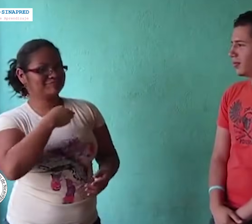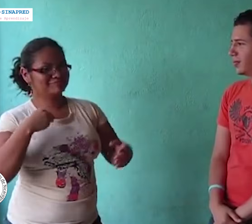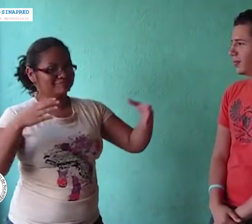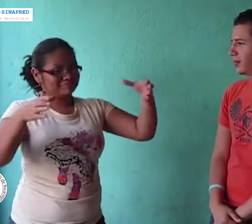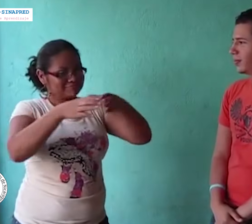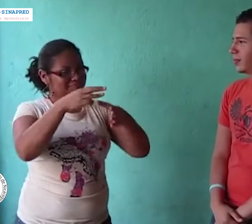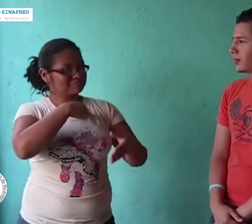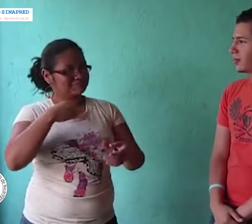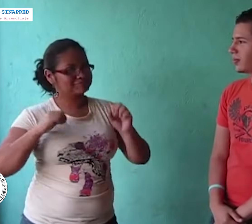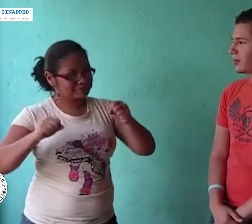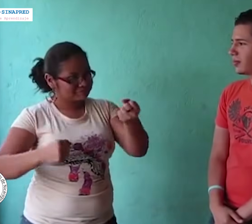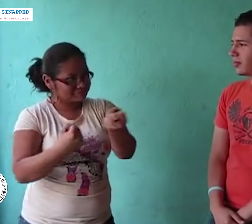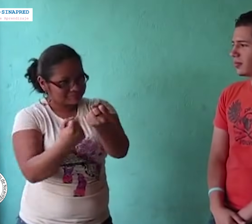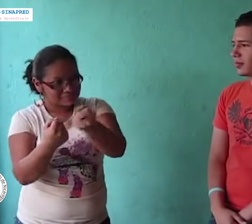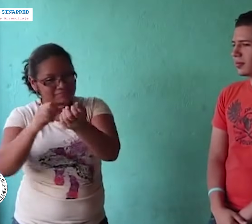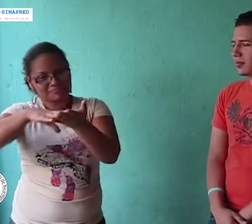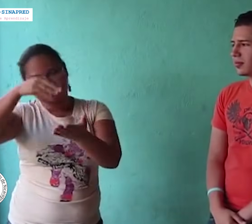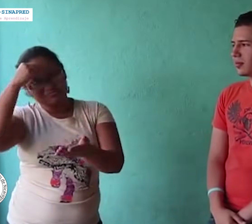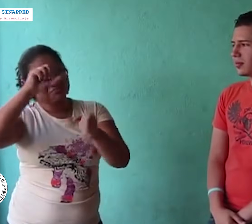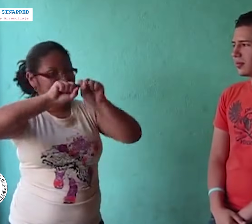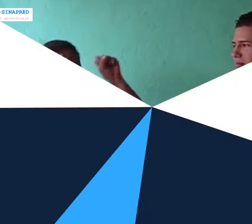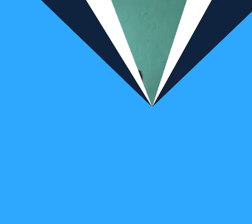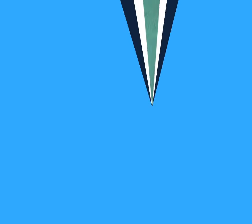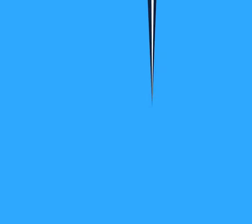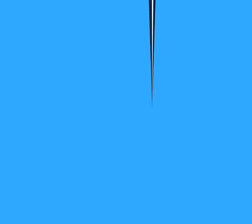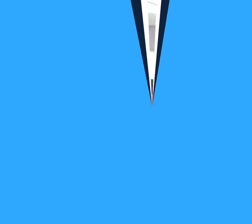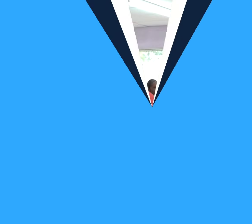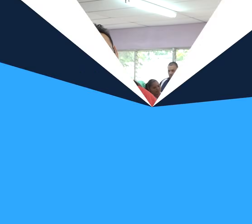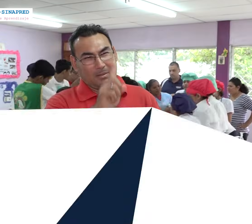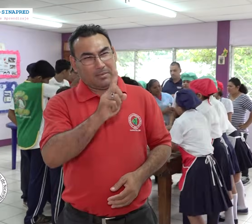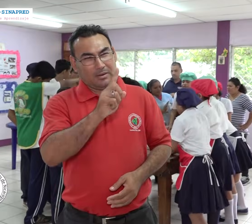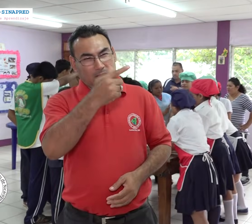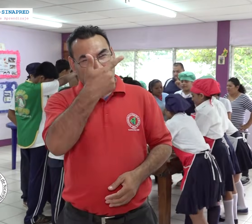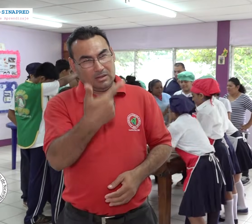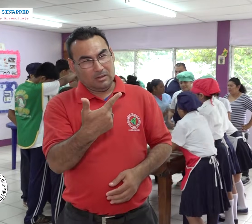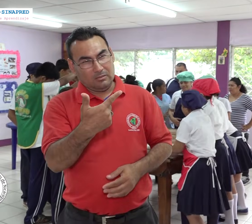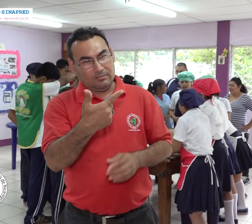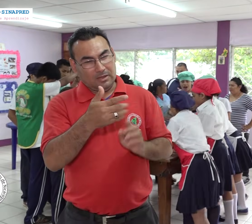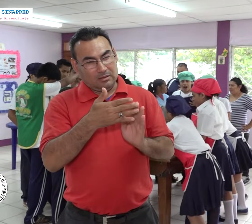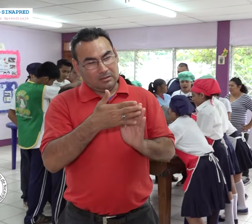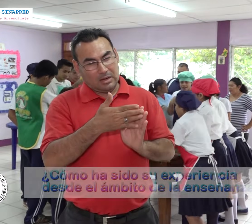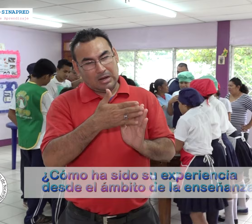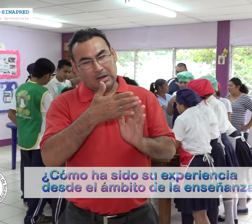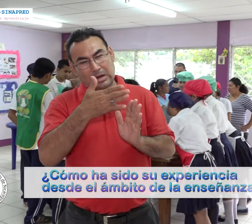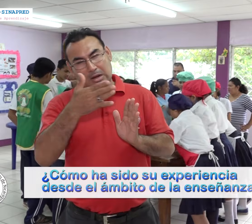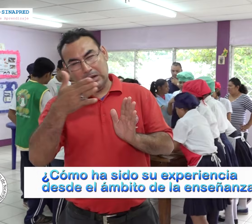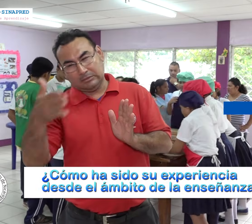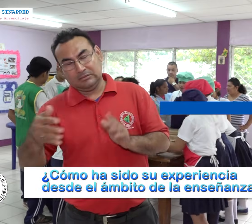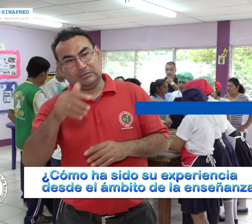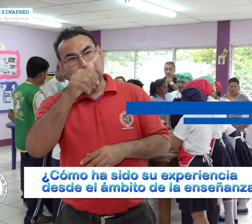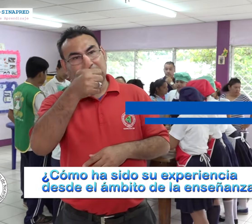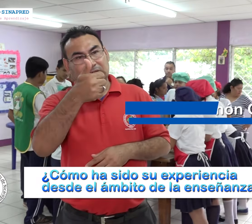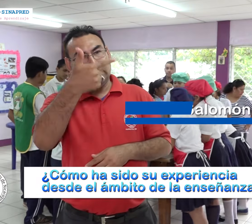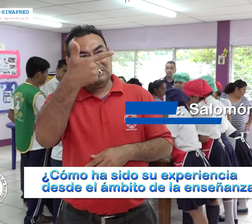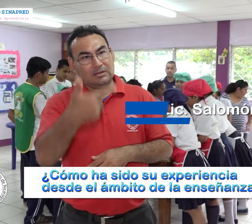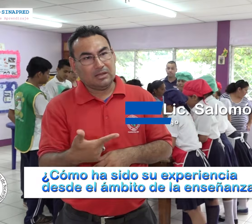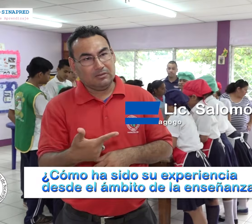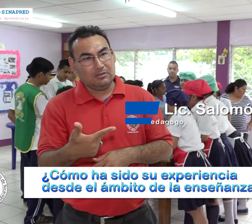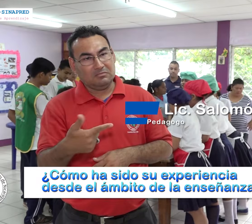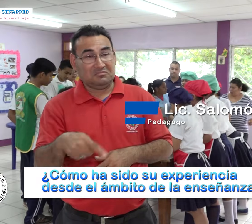estudiantes sordos en Managua. terminé aquí de primero a sexto grado en la